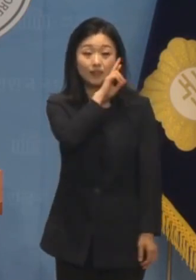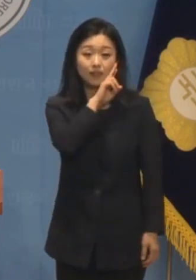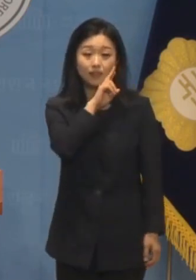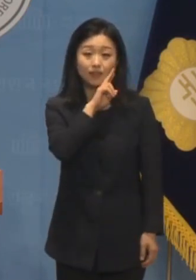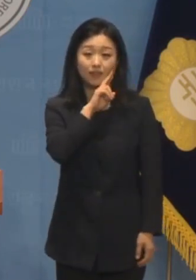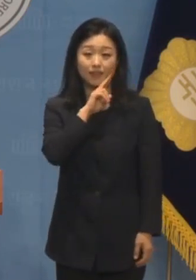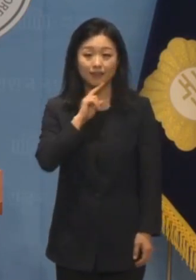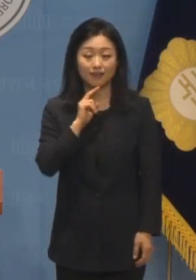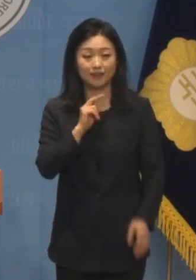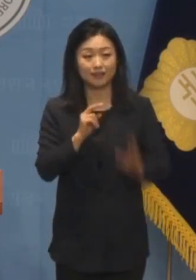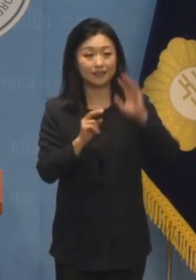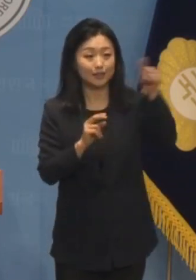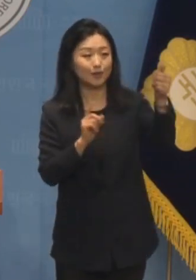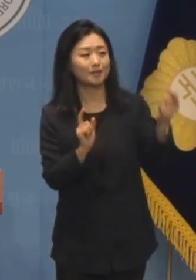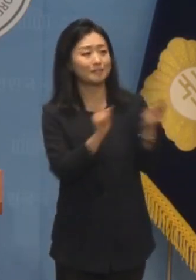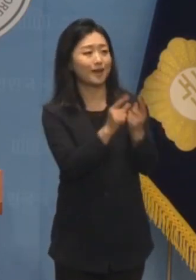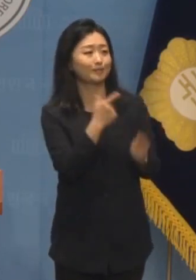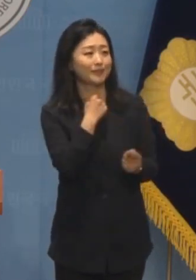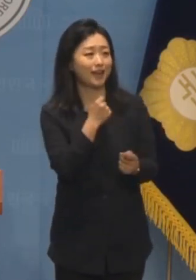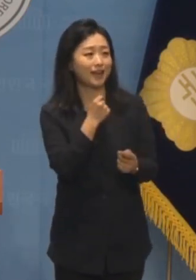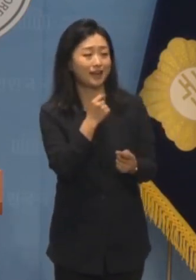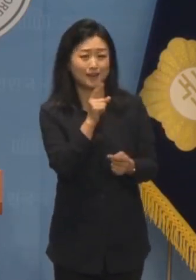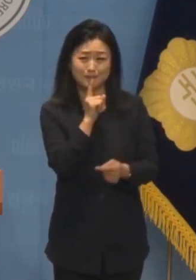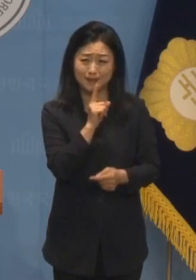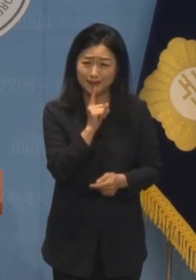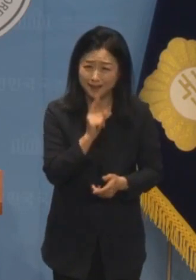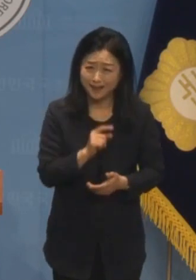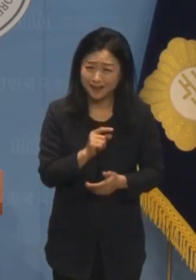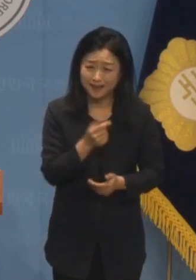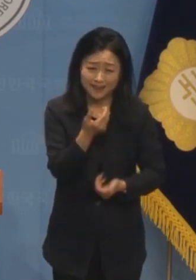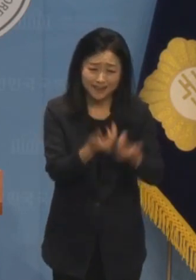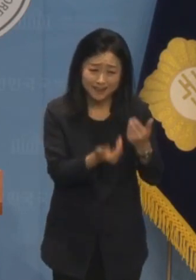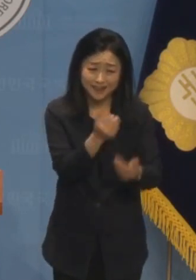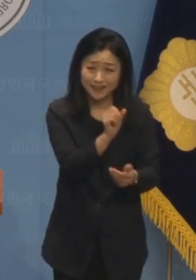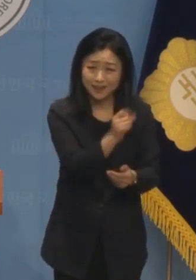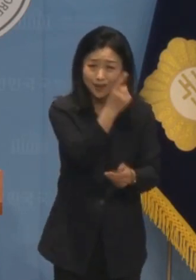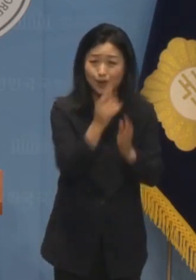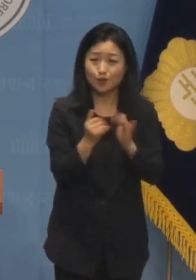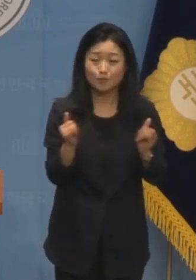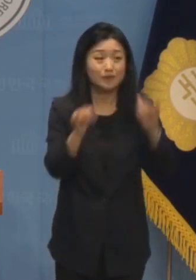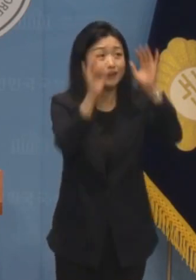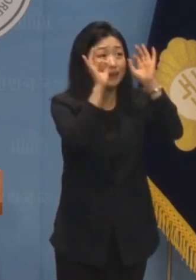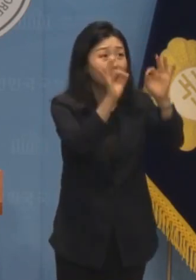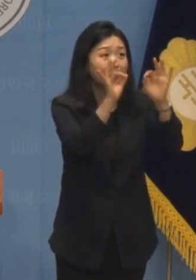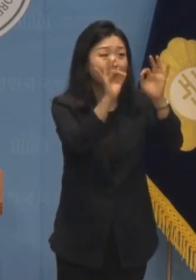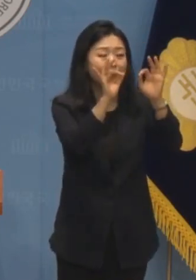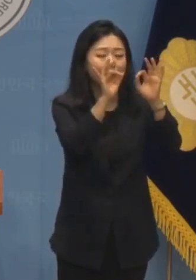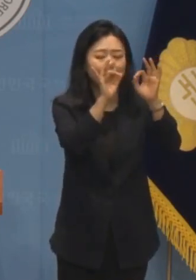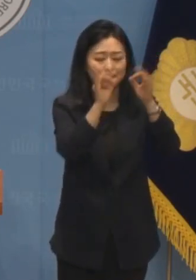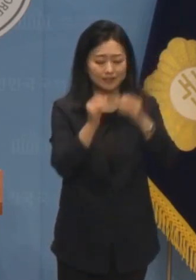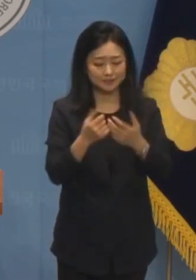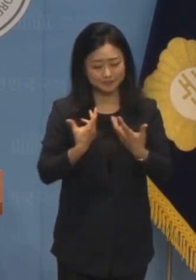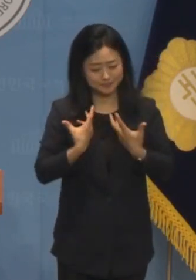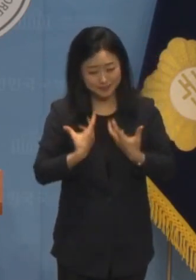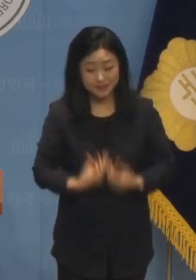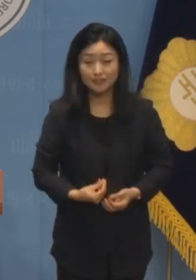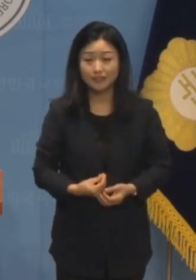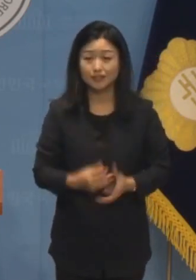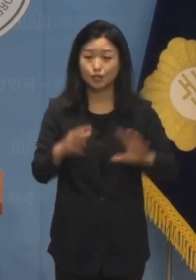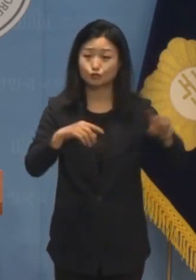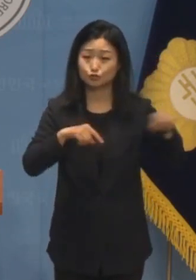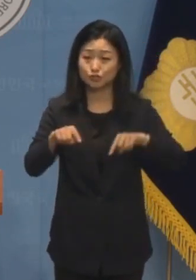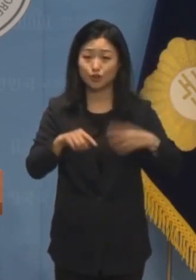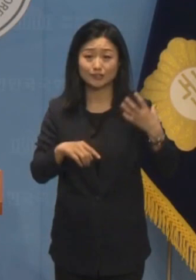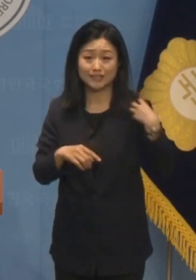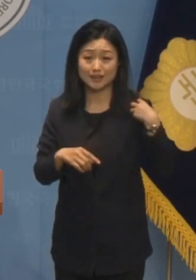신경 전이나 버릴 때입니까 유치찬란한 갈등에 국민의 한숨만 깊어집니다 국정을 책임지는